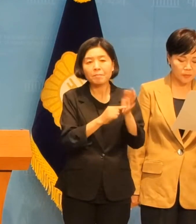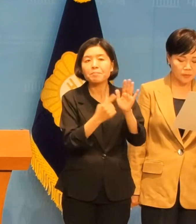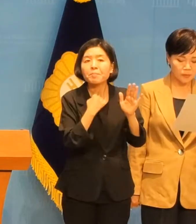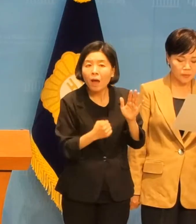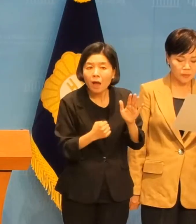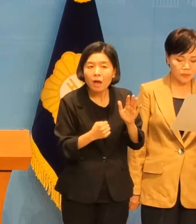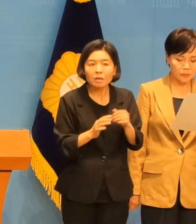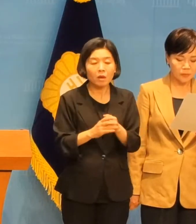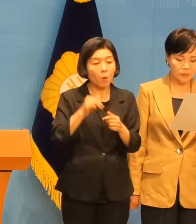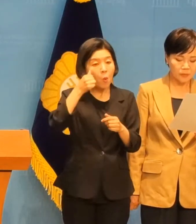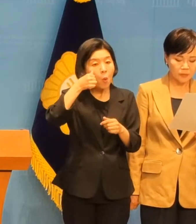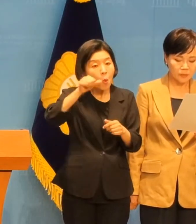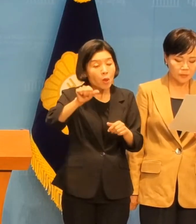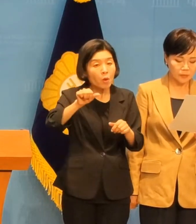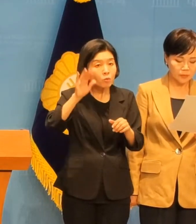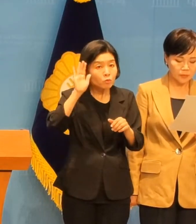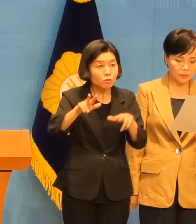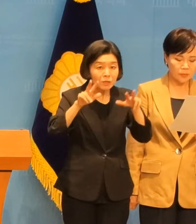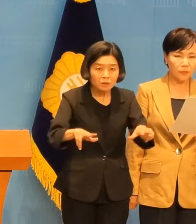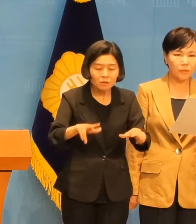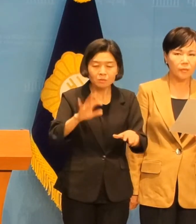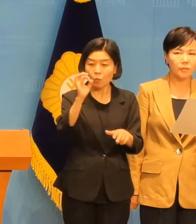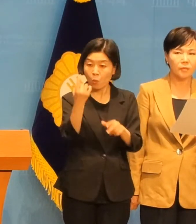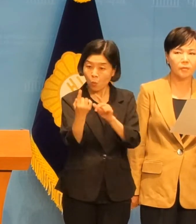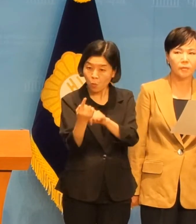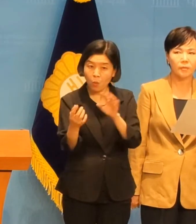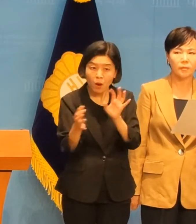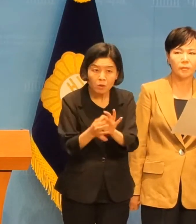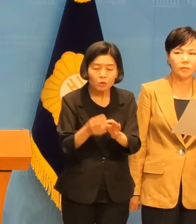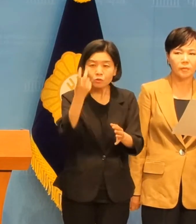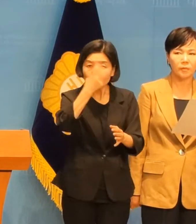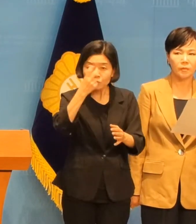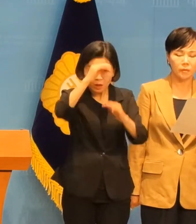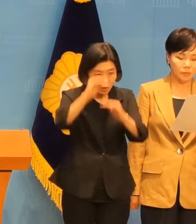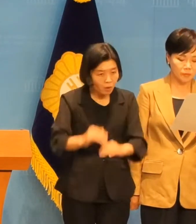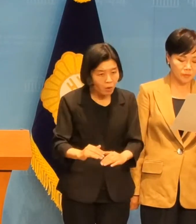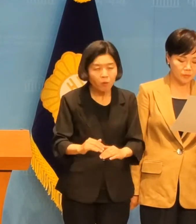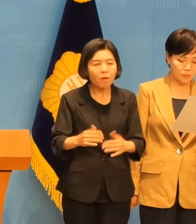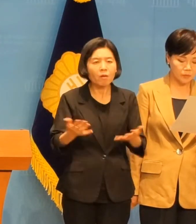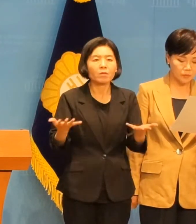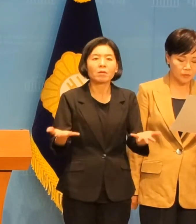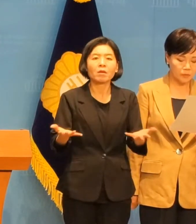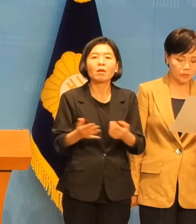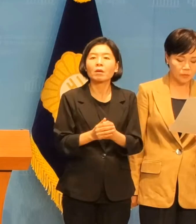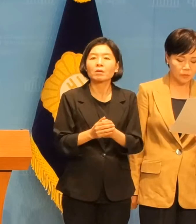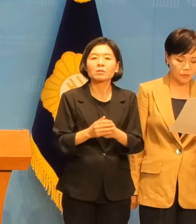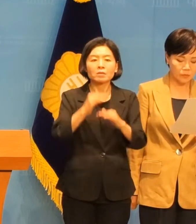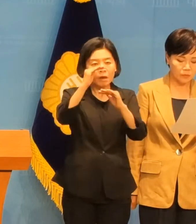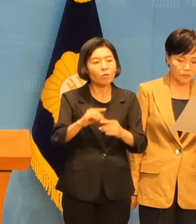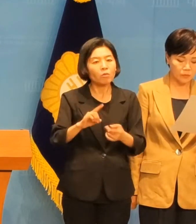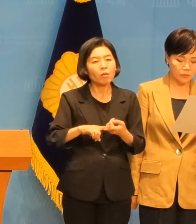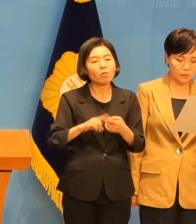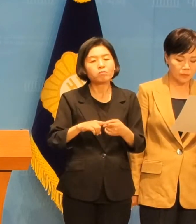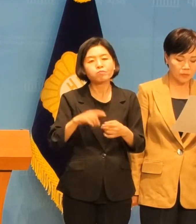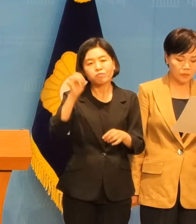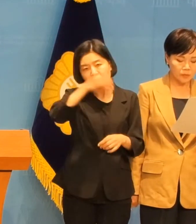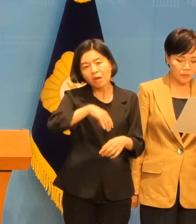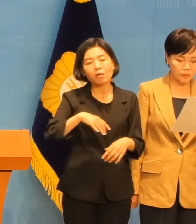검찰은 5개월이 지난 지금 관련 사건에 대한 어떠한 처분도 하지 않고 사건을 뭉개고만